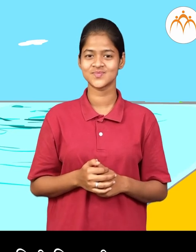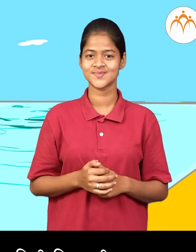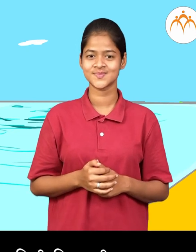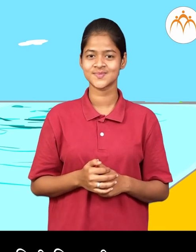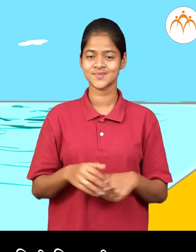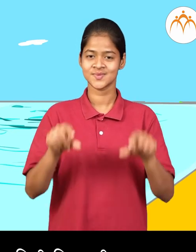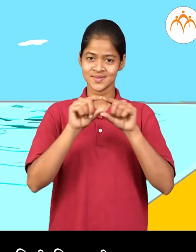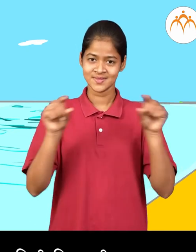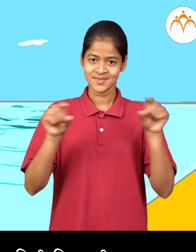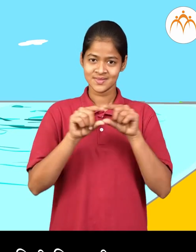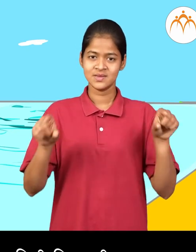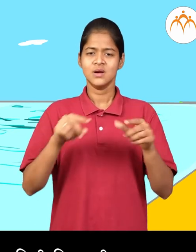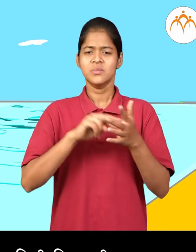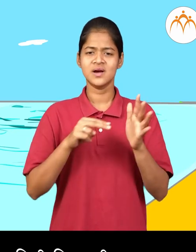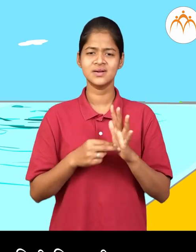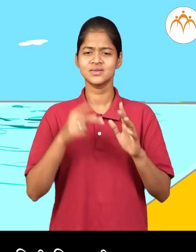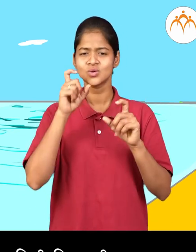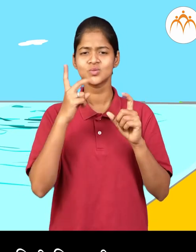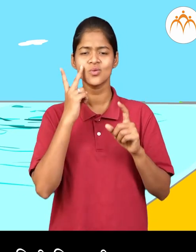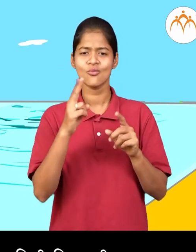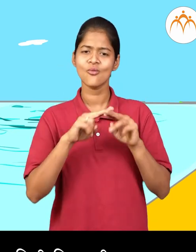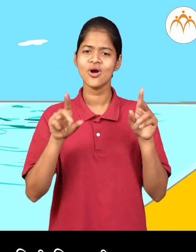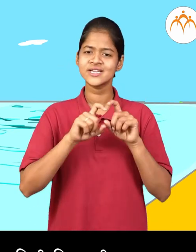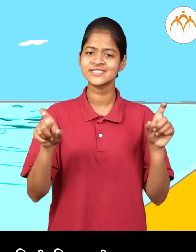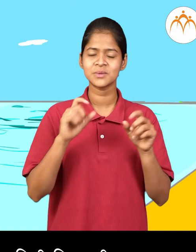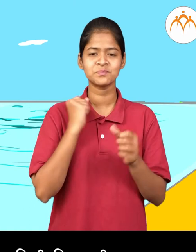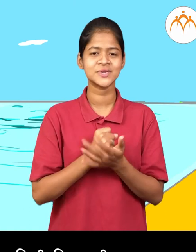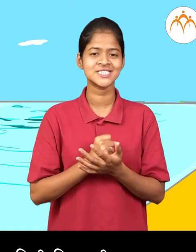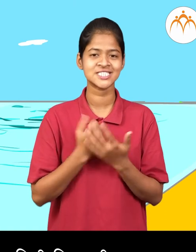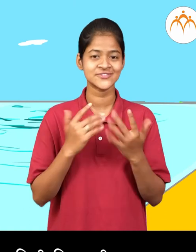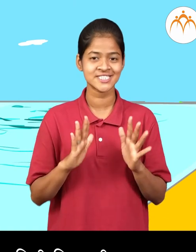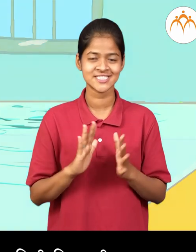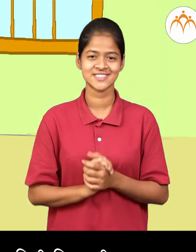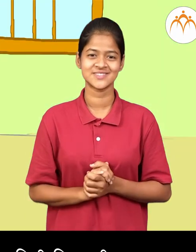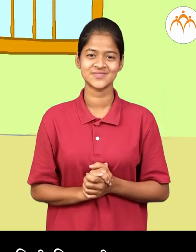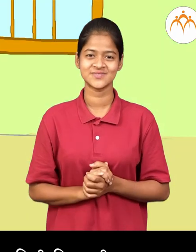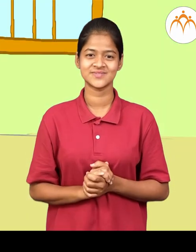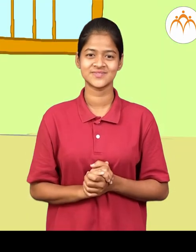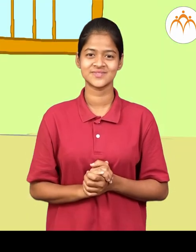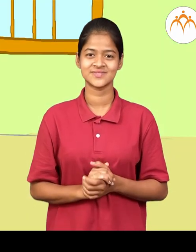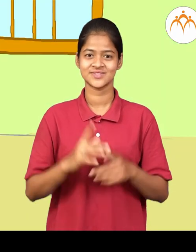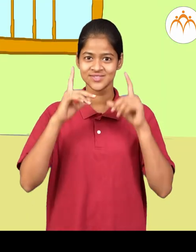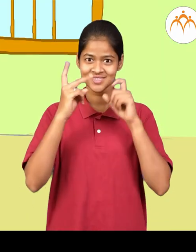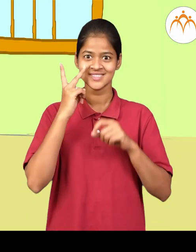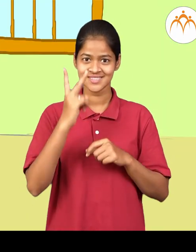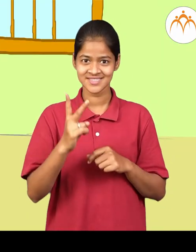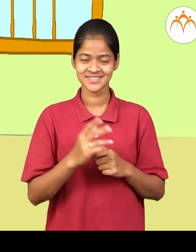है या वाक्य तुम संपूर्ण चित्र ची माहिती निराली है कि चित्र पहल को